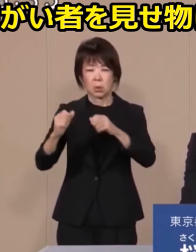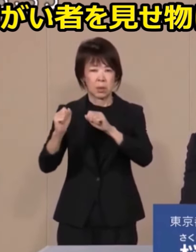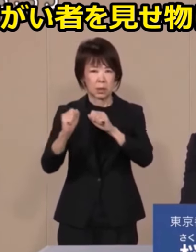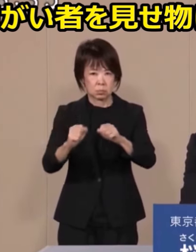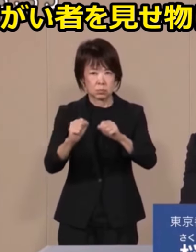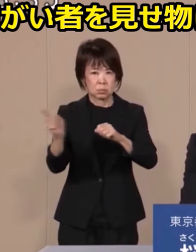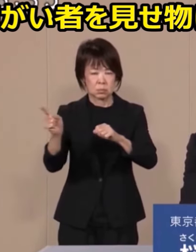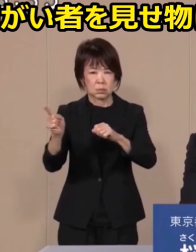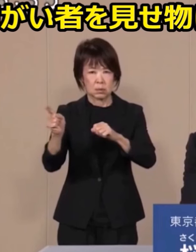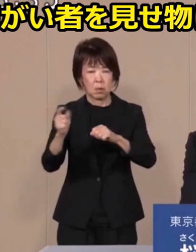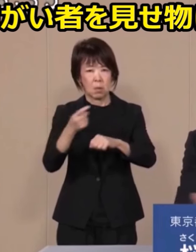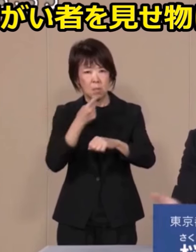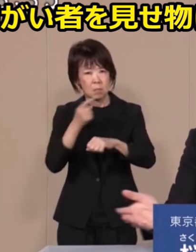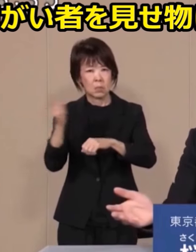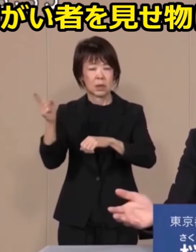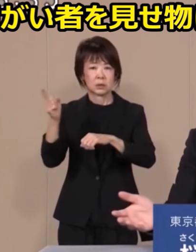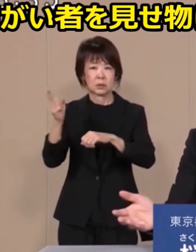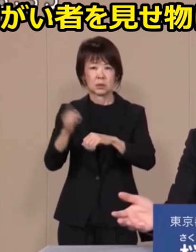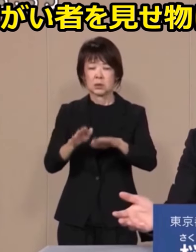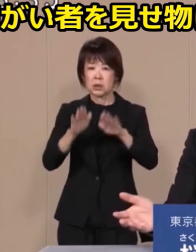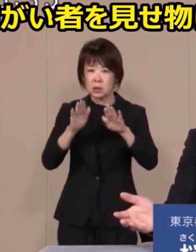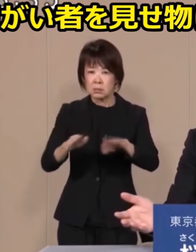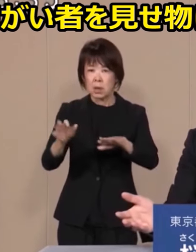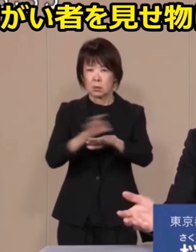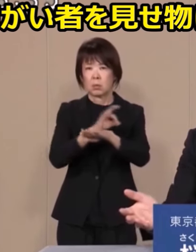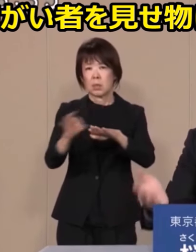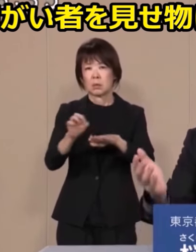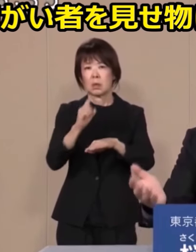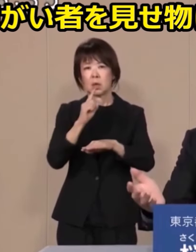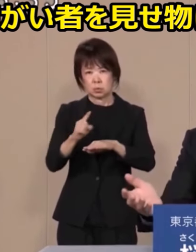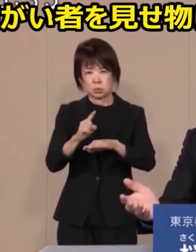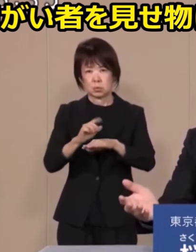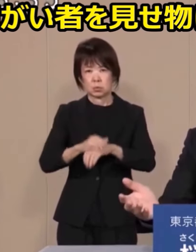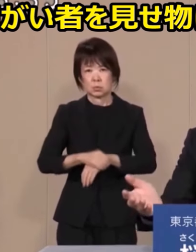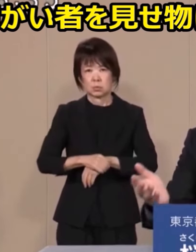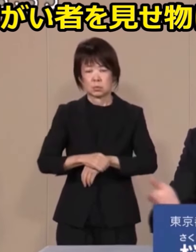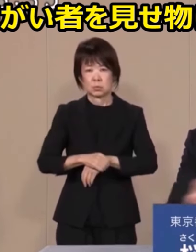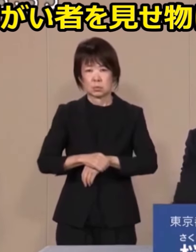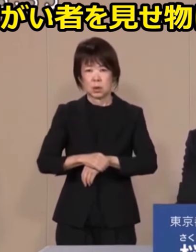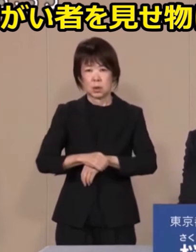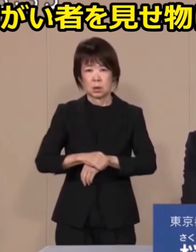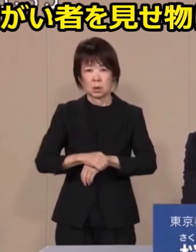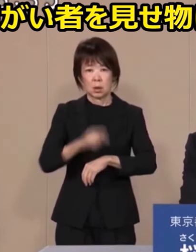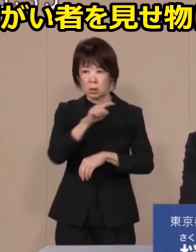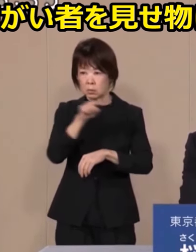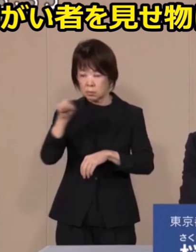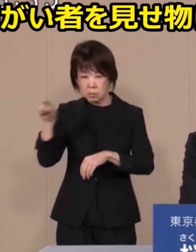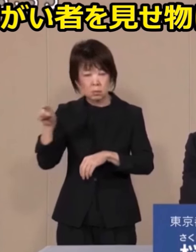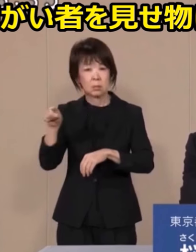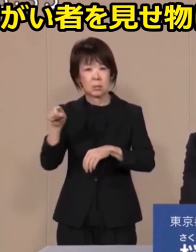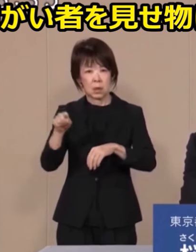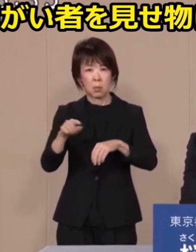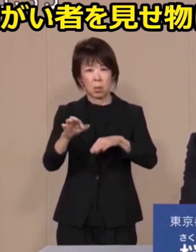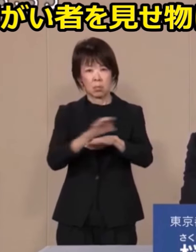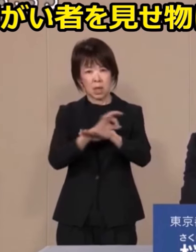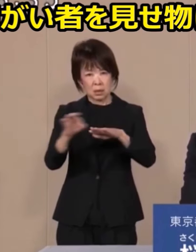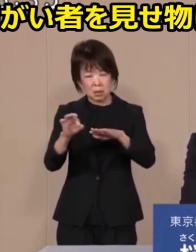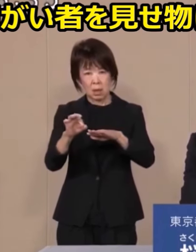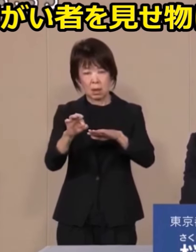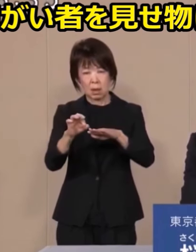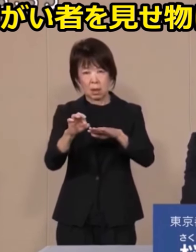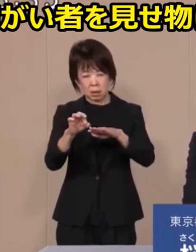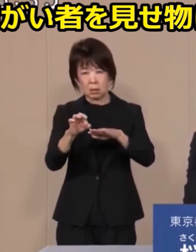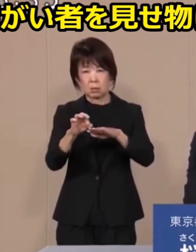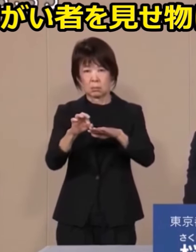ずにも程があります。これが今のメディアです。右を向いても左を向いても、どこを向いても恥なんてものはないん